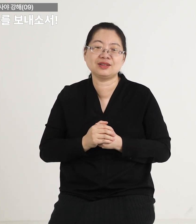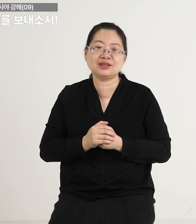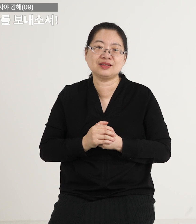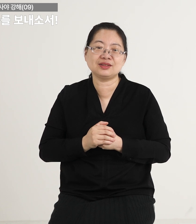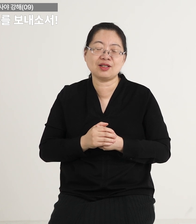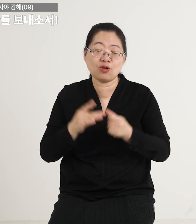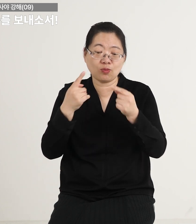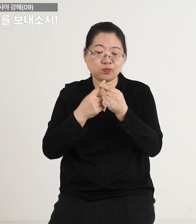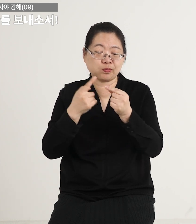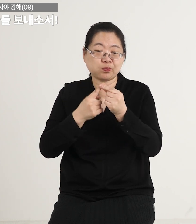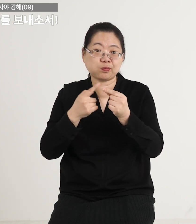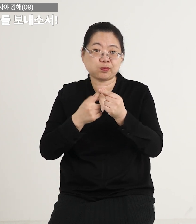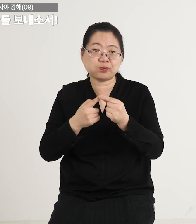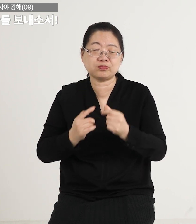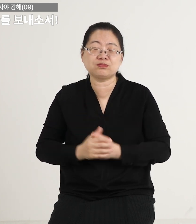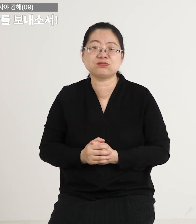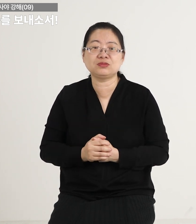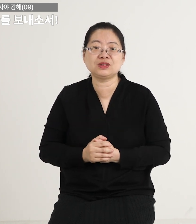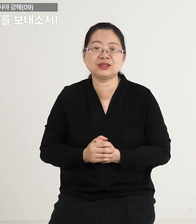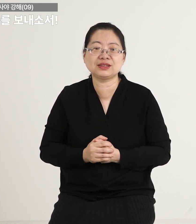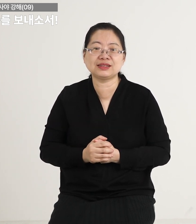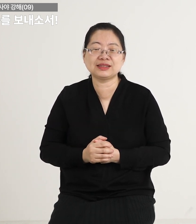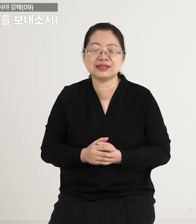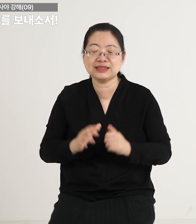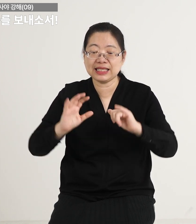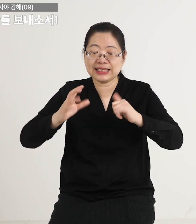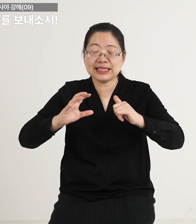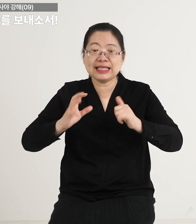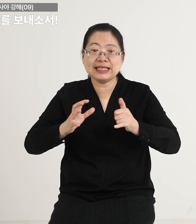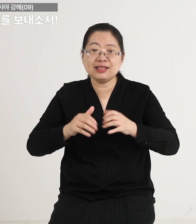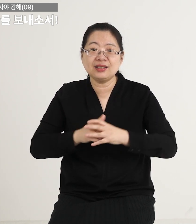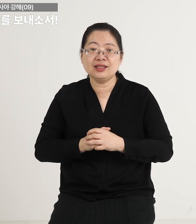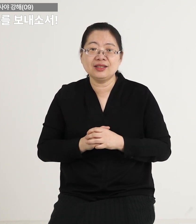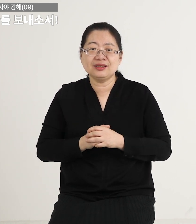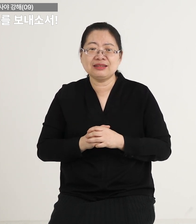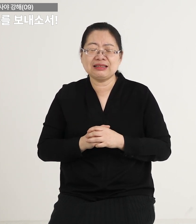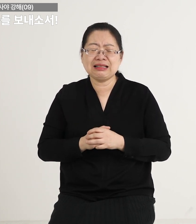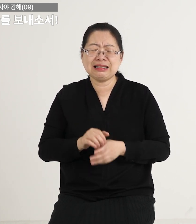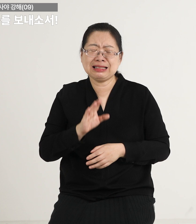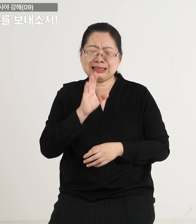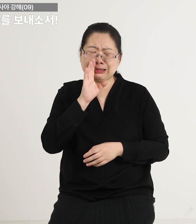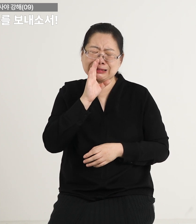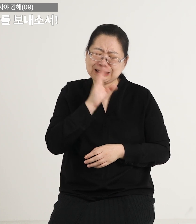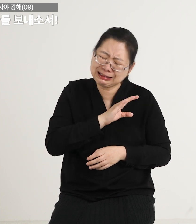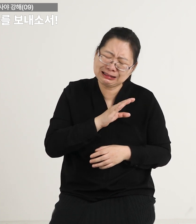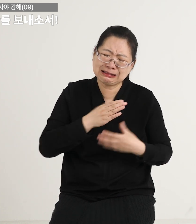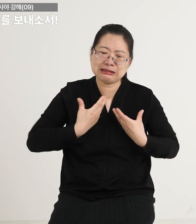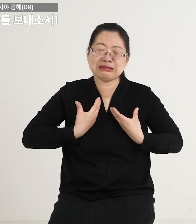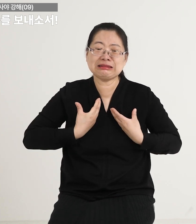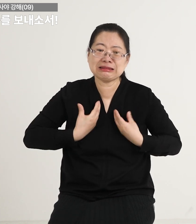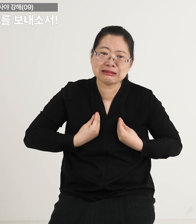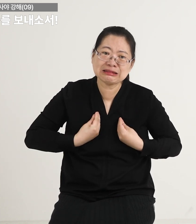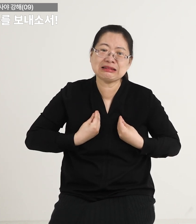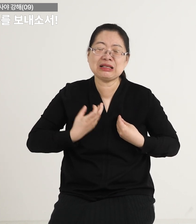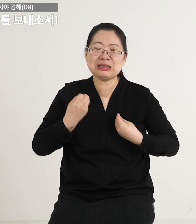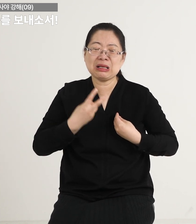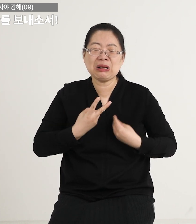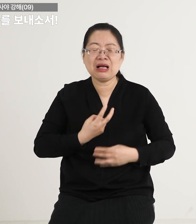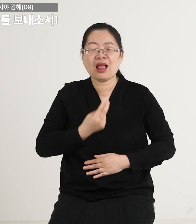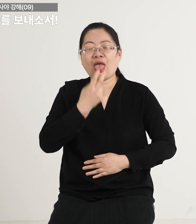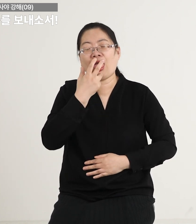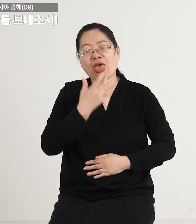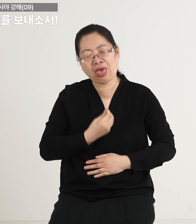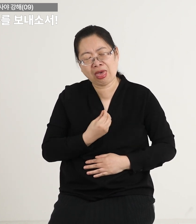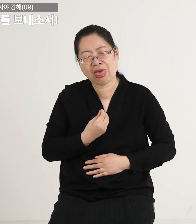첫째는 이 세상은 흉흉한 절망과 한숨의